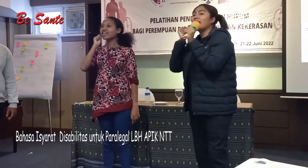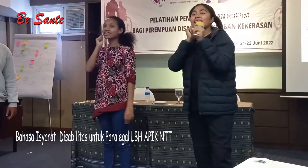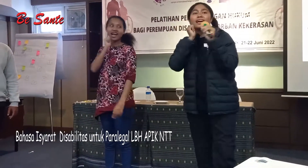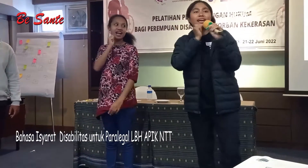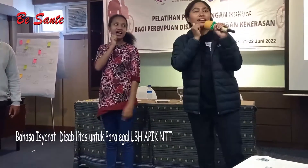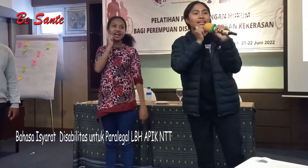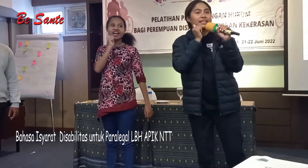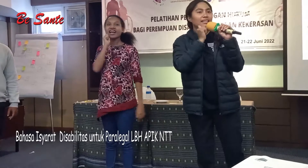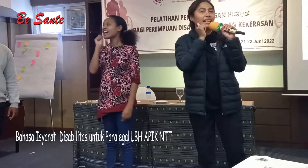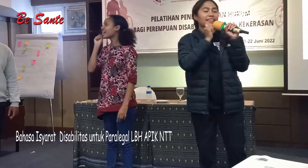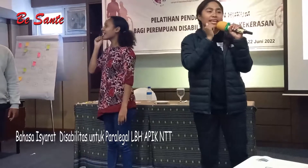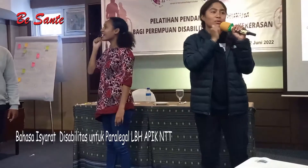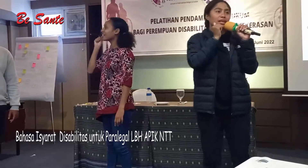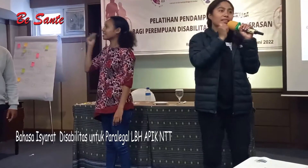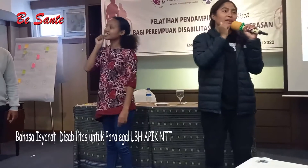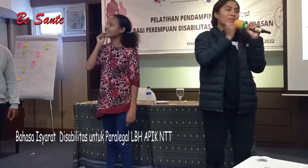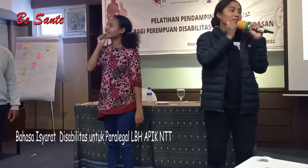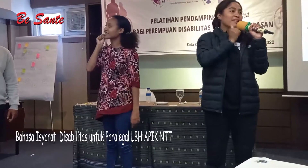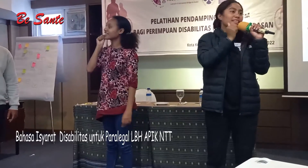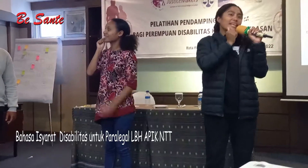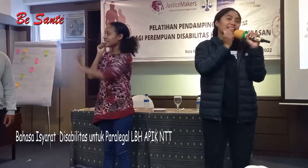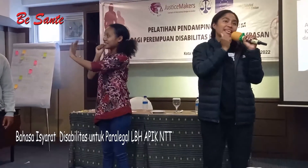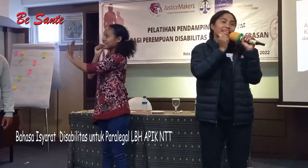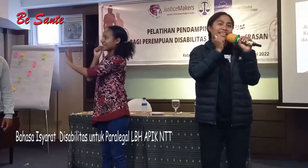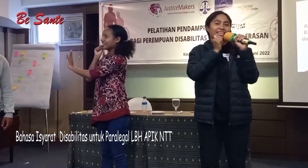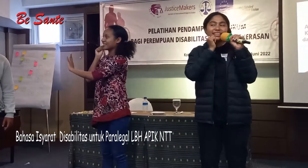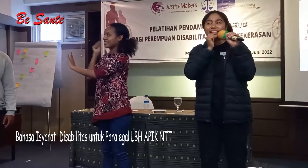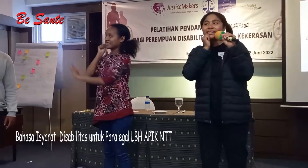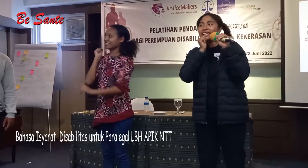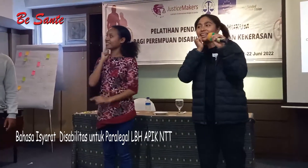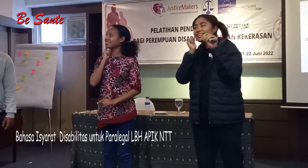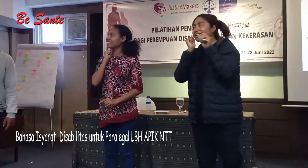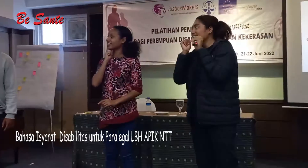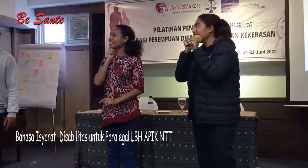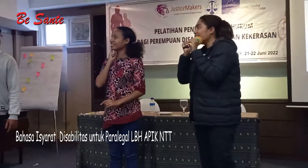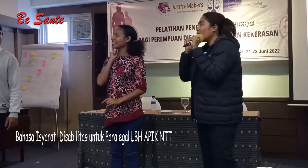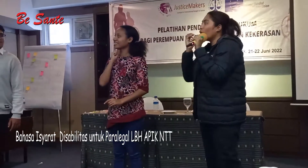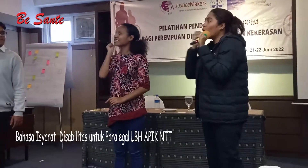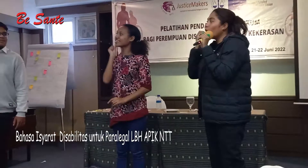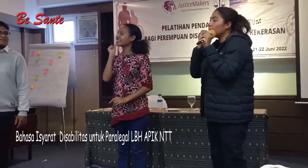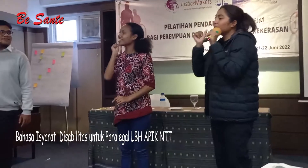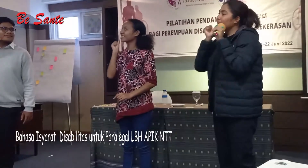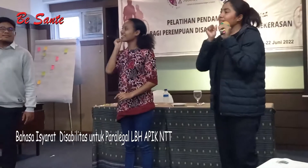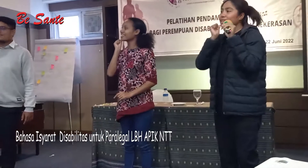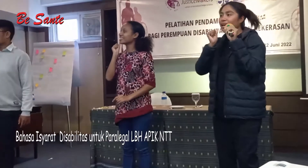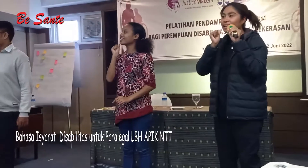Tante. Tante ko, tante ko. Tante. Tante. Om, tante.